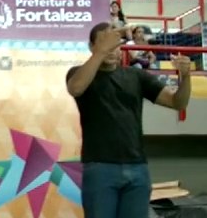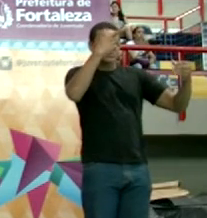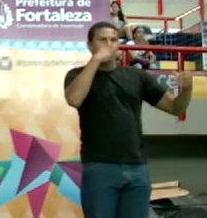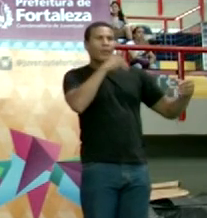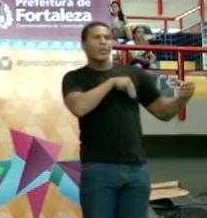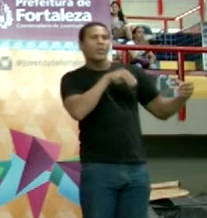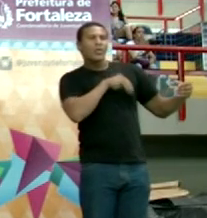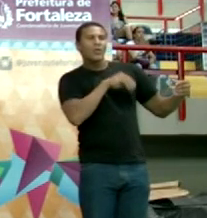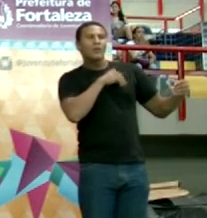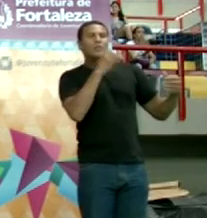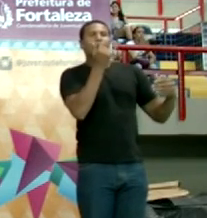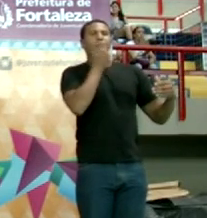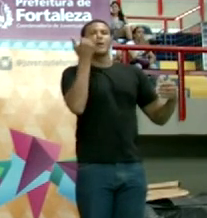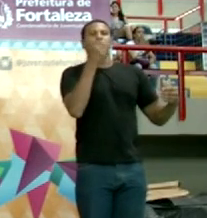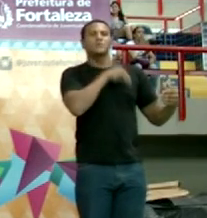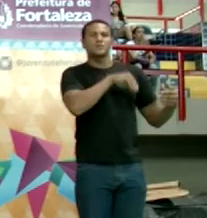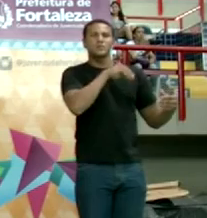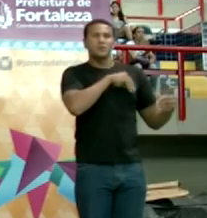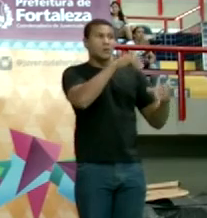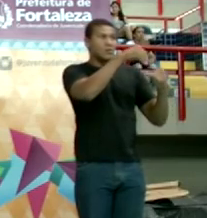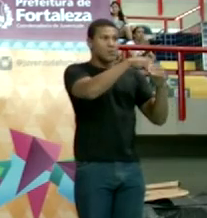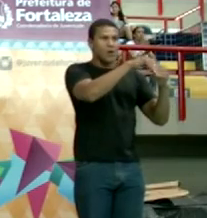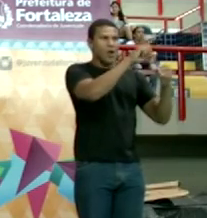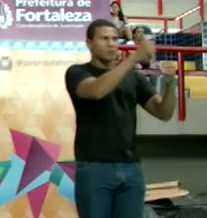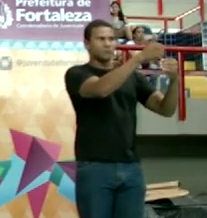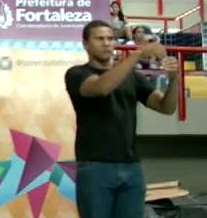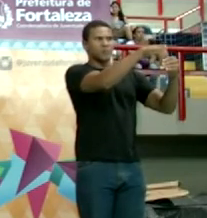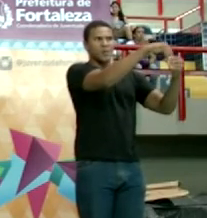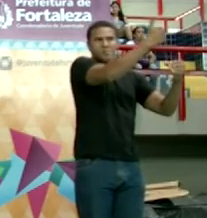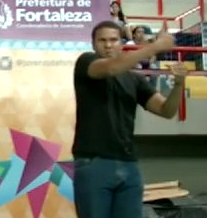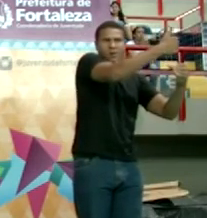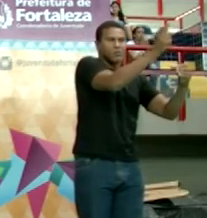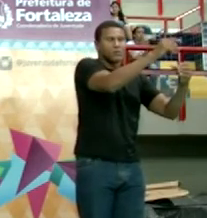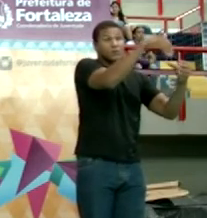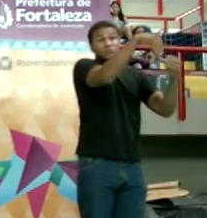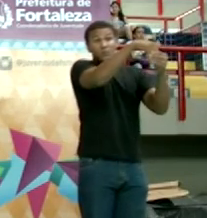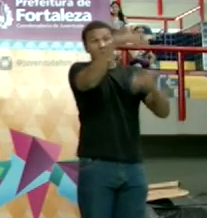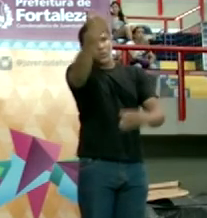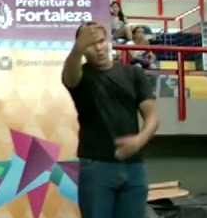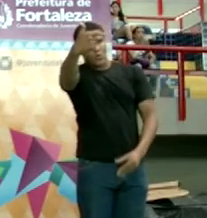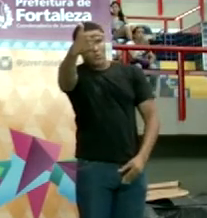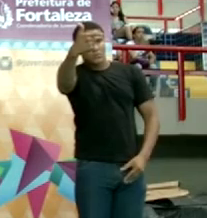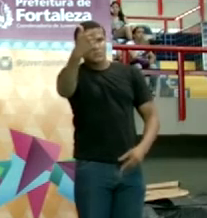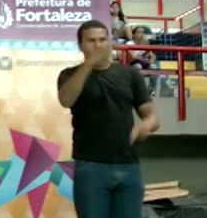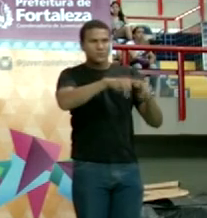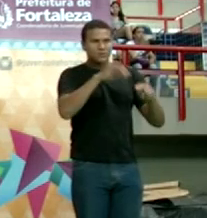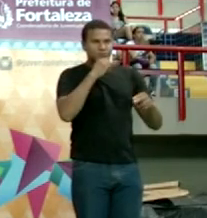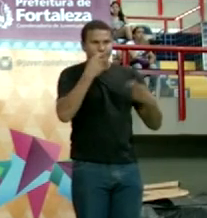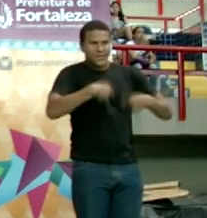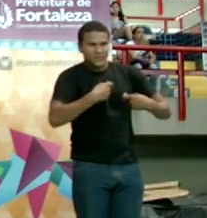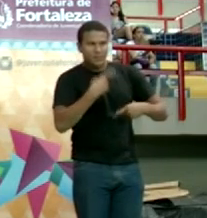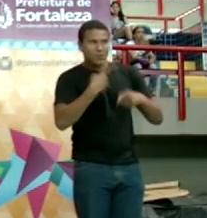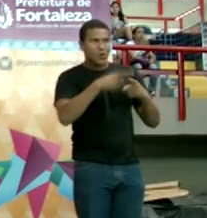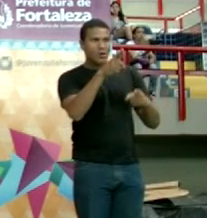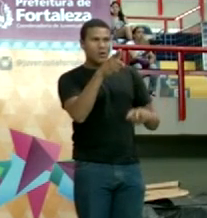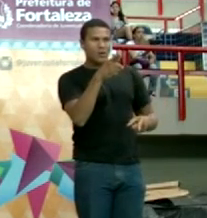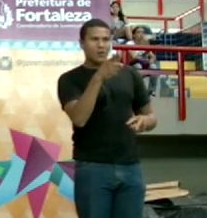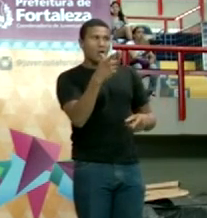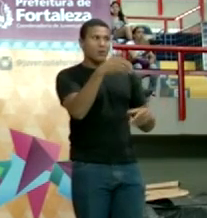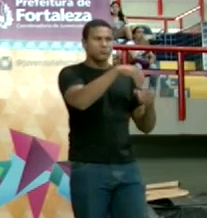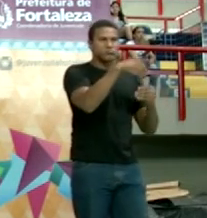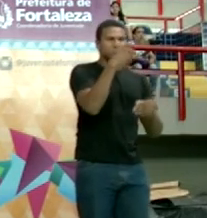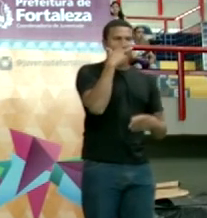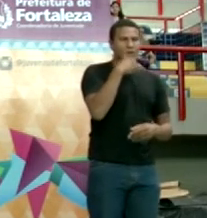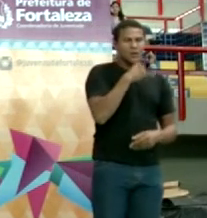200 mil réis anuais mínima, e ele votava no segundo turno. Votava então para deputado, que era aquele indivíduo que tinha uma renda de 400